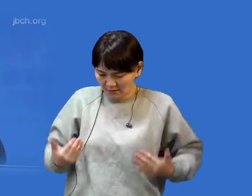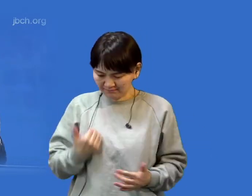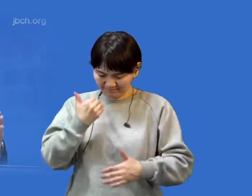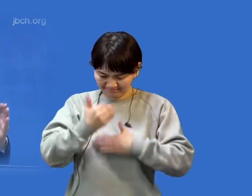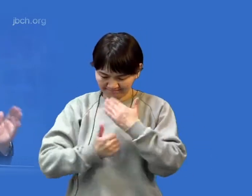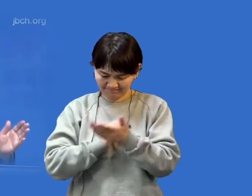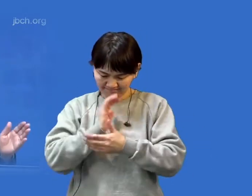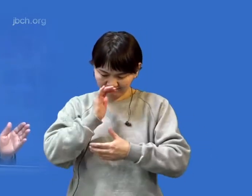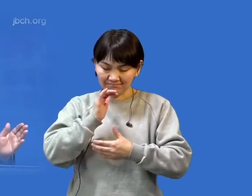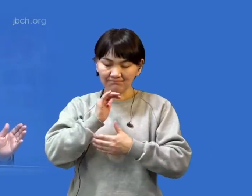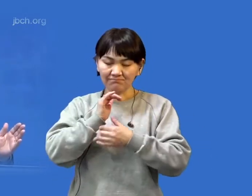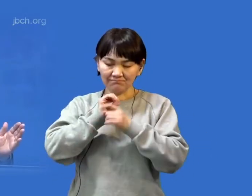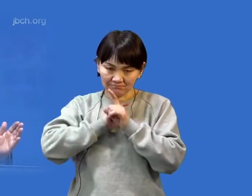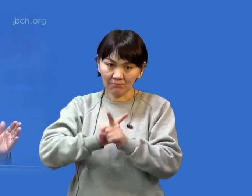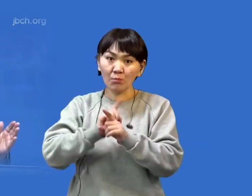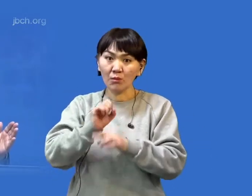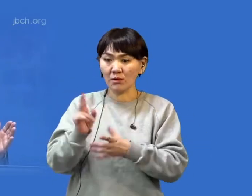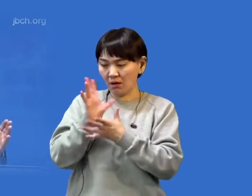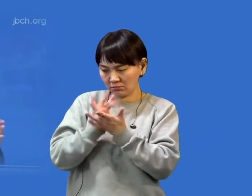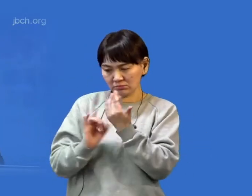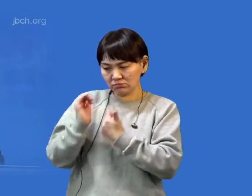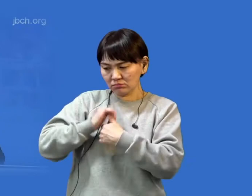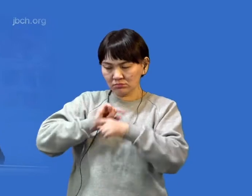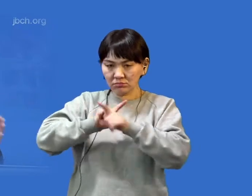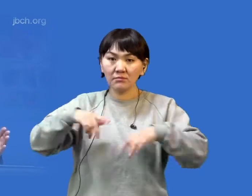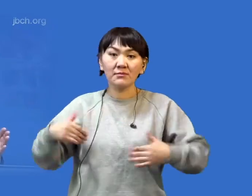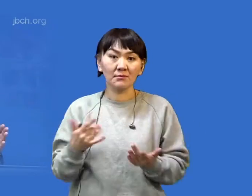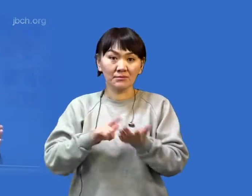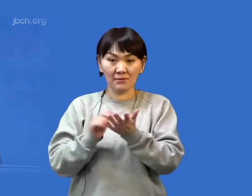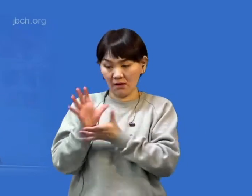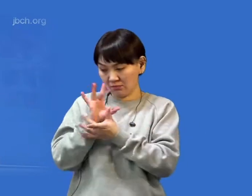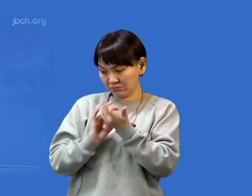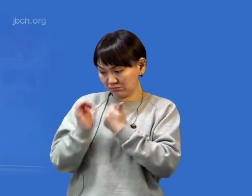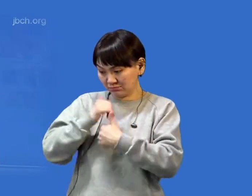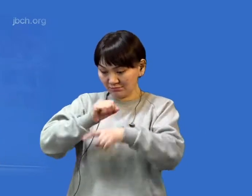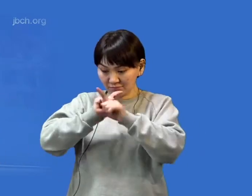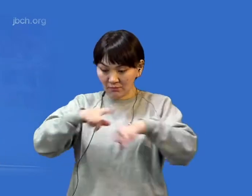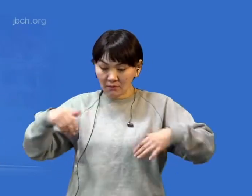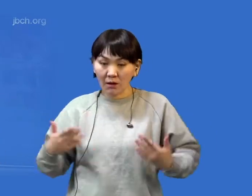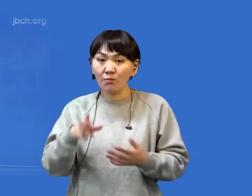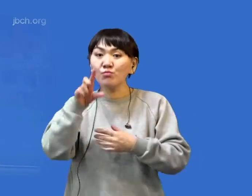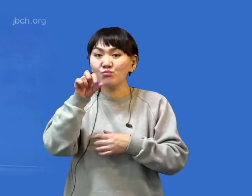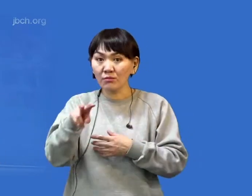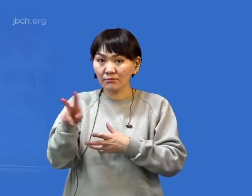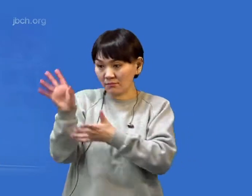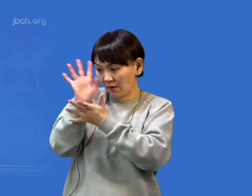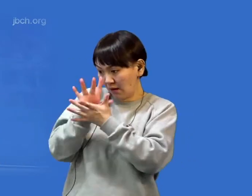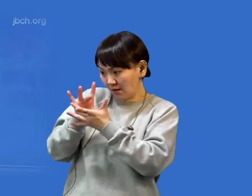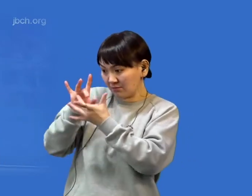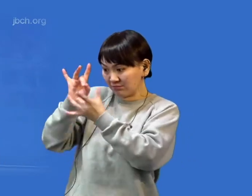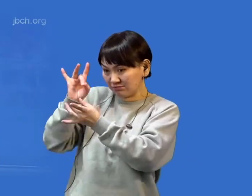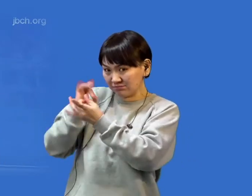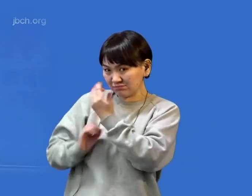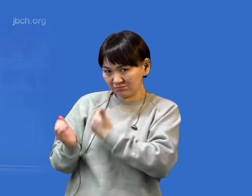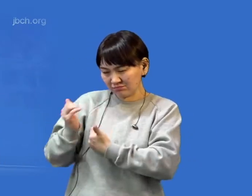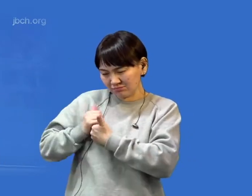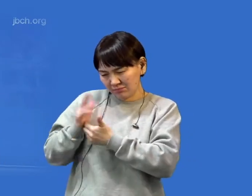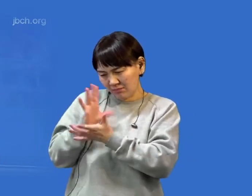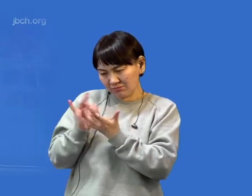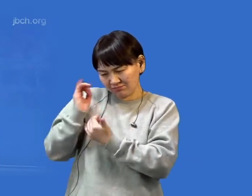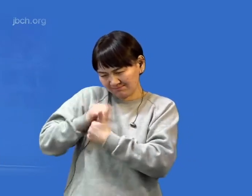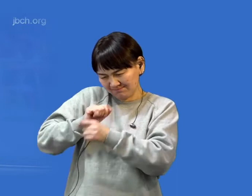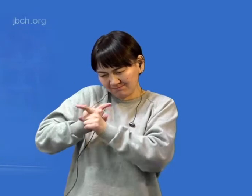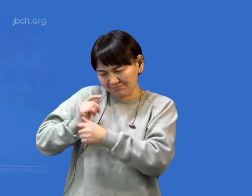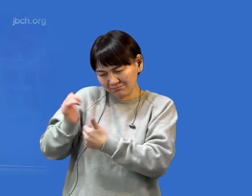бол ариун сүнсээ дагаад амьдрах хэрэгтэй. Ариун сүнсээ дагаад амьдрах юм бол ариун сүнсний үр жимсүүдийг ургуулна